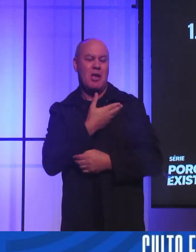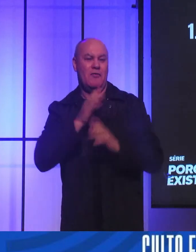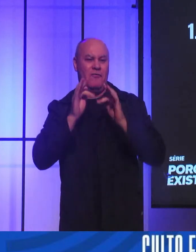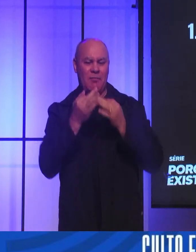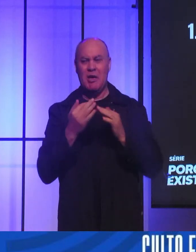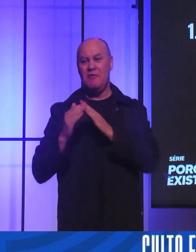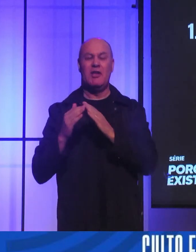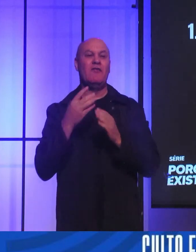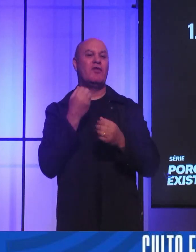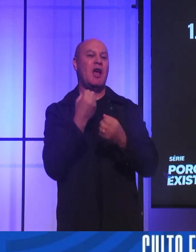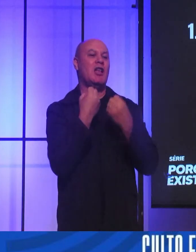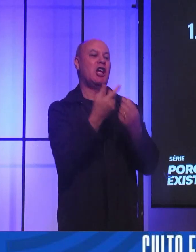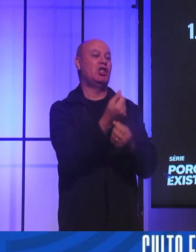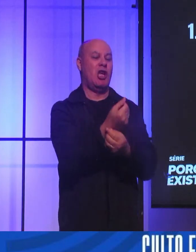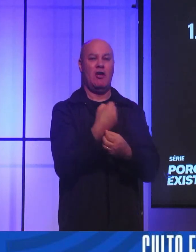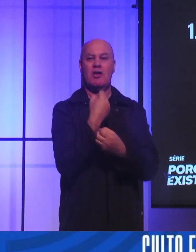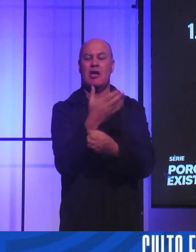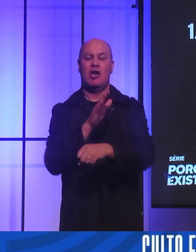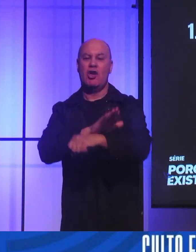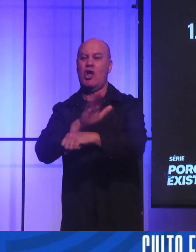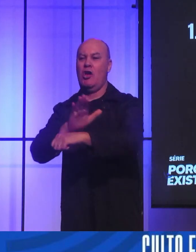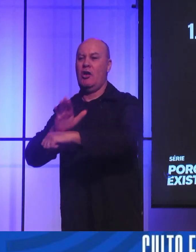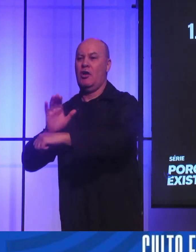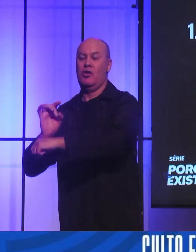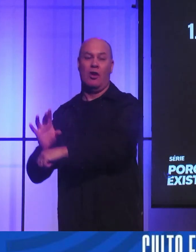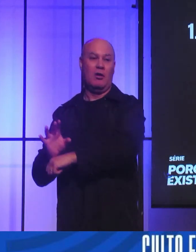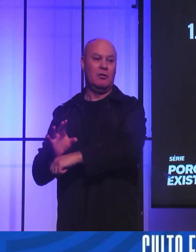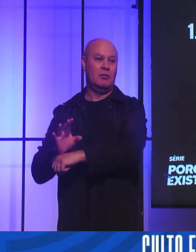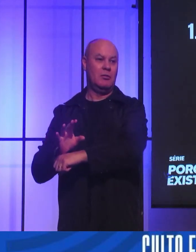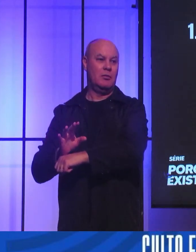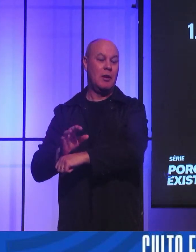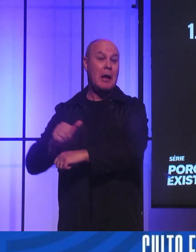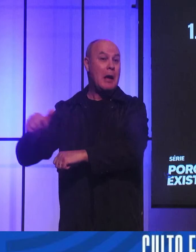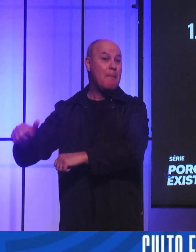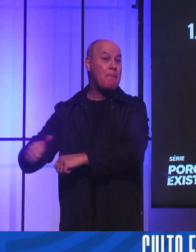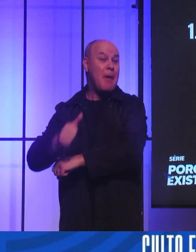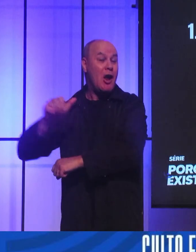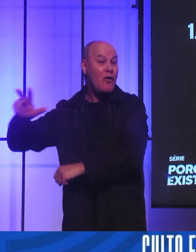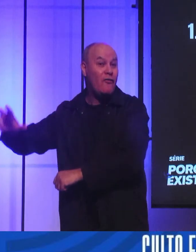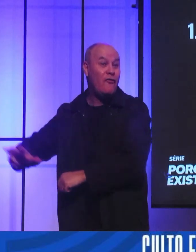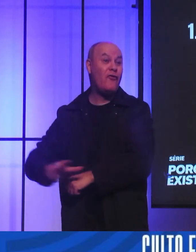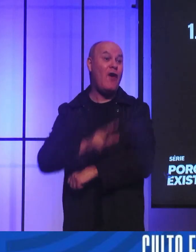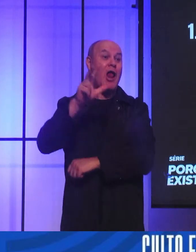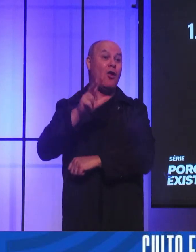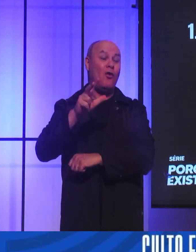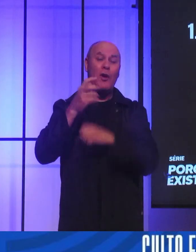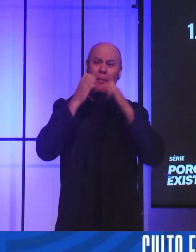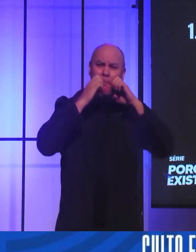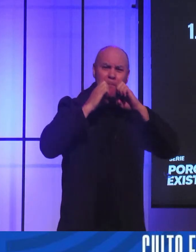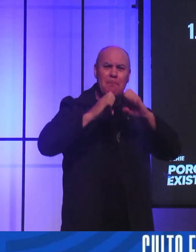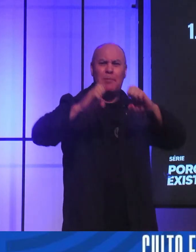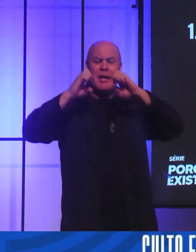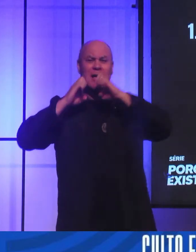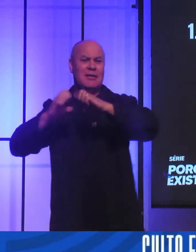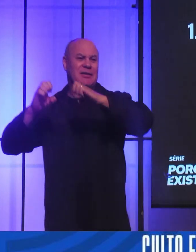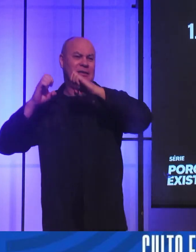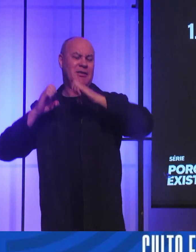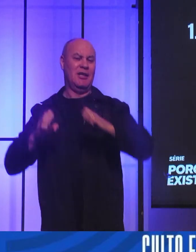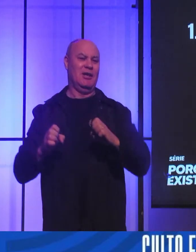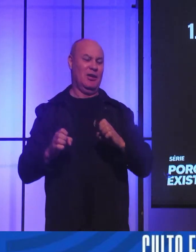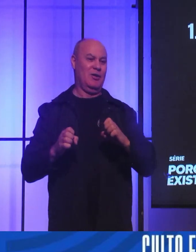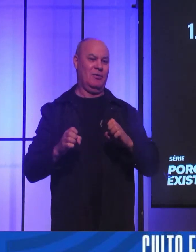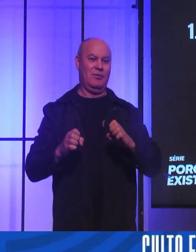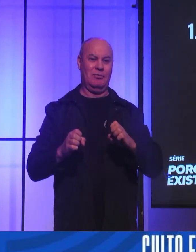tantas coisas, mas nada tem um significado eterno. Nada tem uma consequência que vai durar